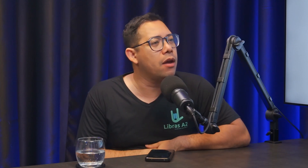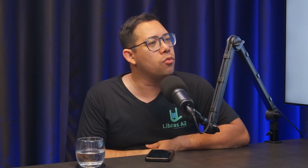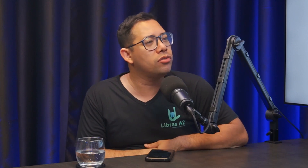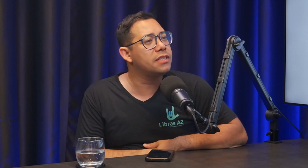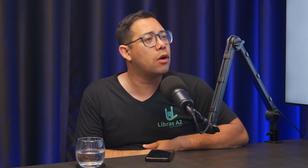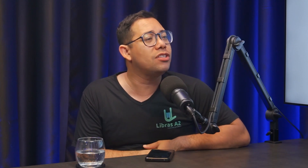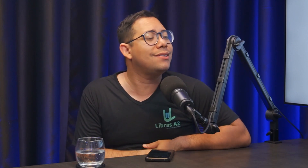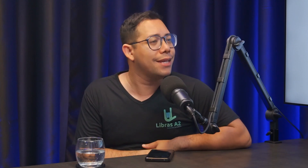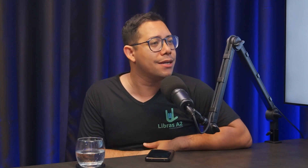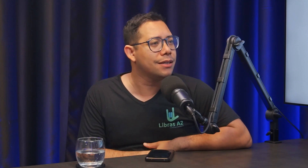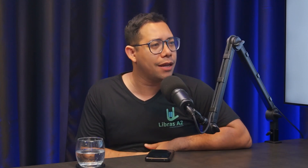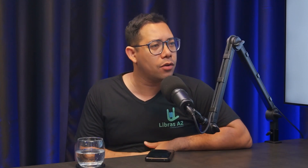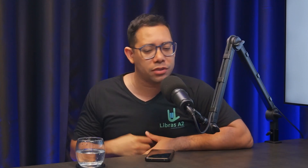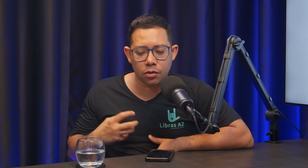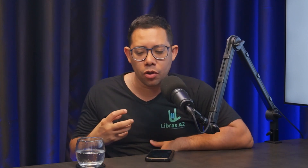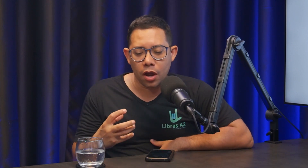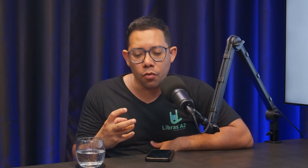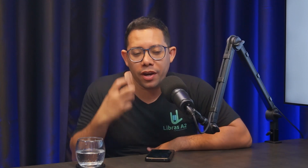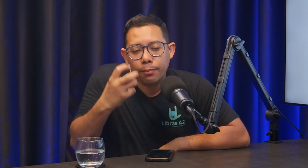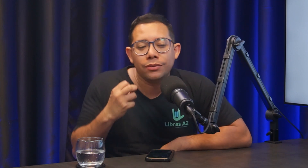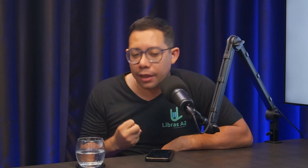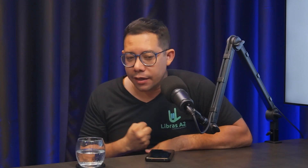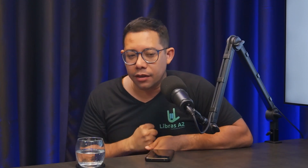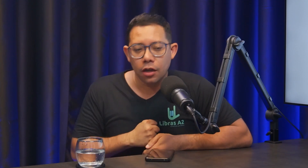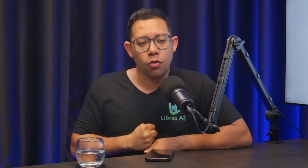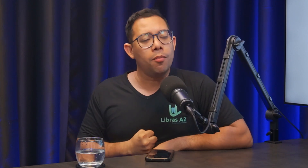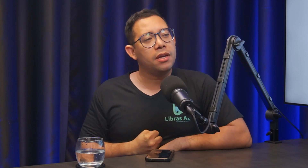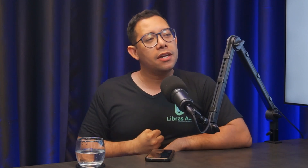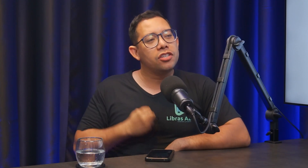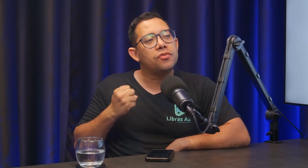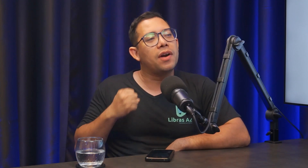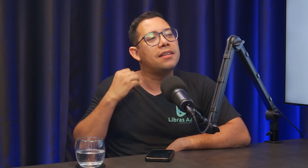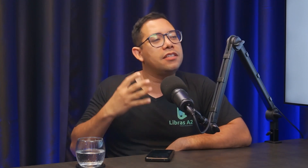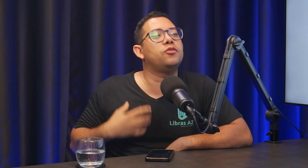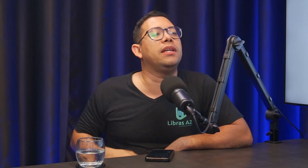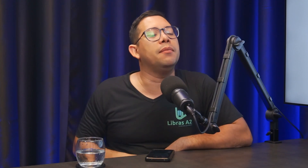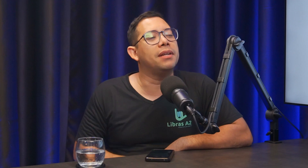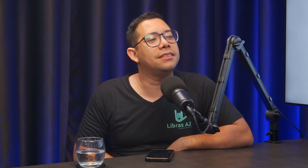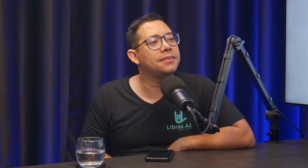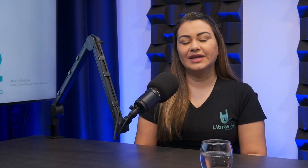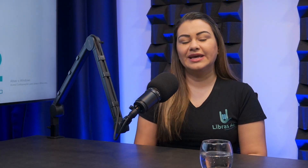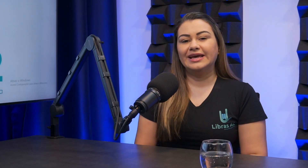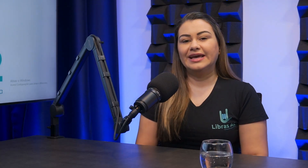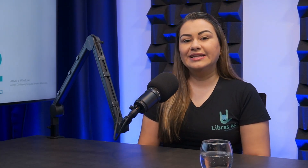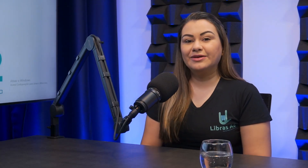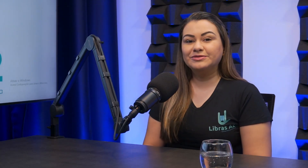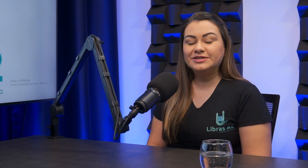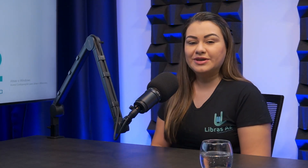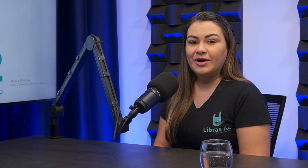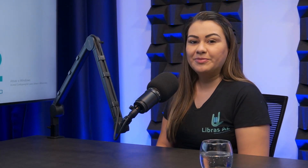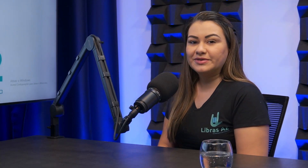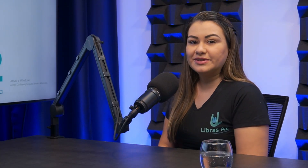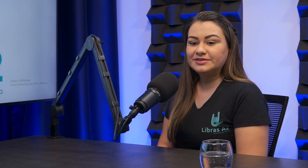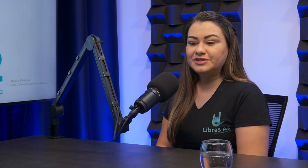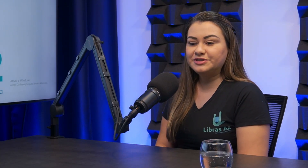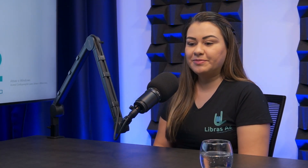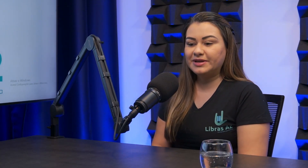o sinal de ter, né? O sinal é o verbo ter. Como que a gente faz isso em Libras? Então, Gesiel, a importância da gente aprender